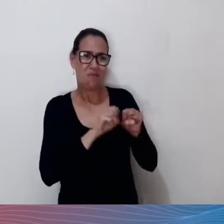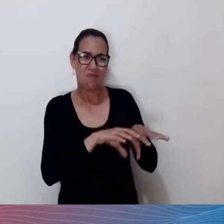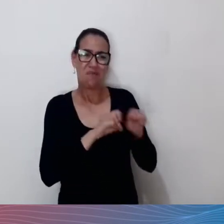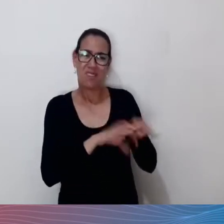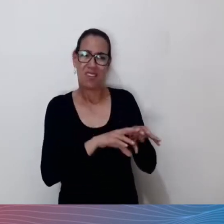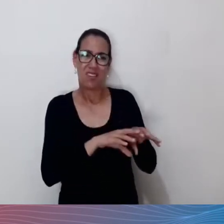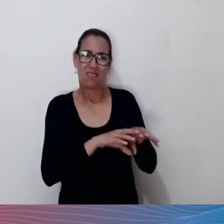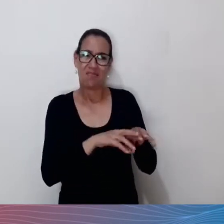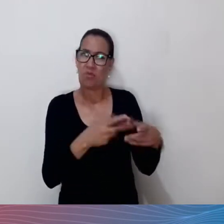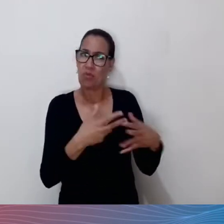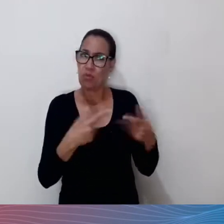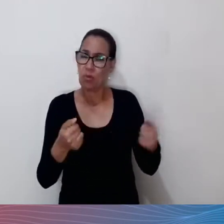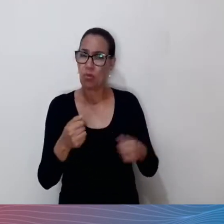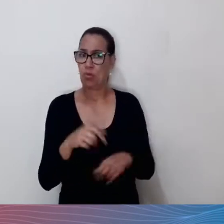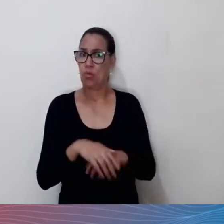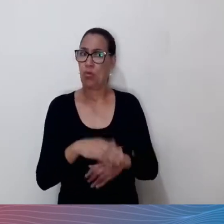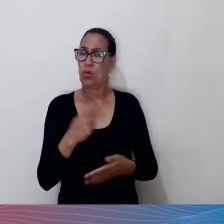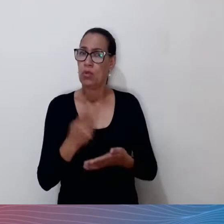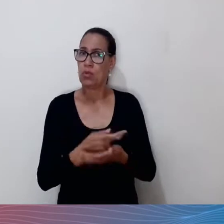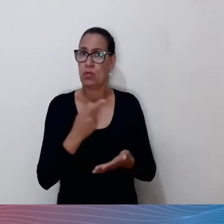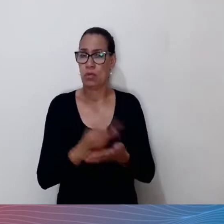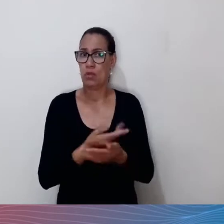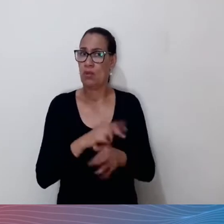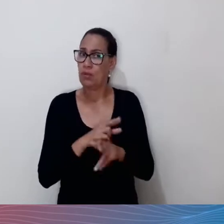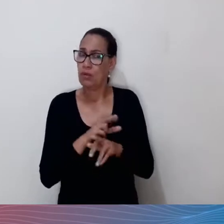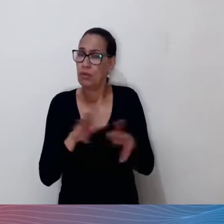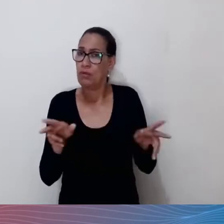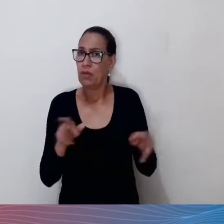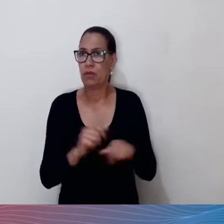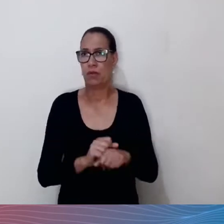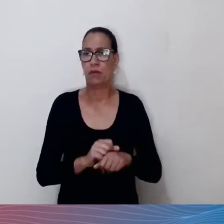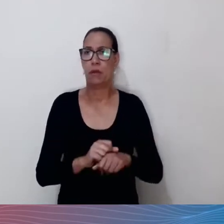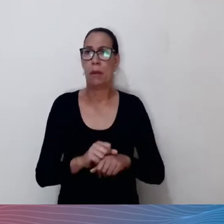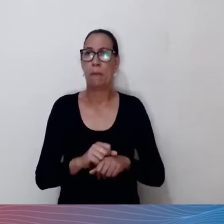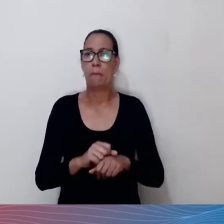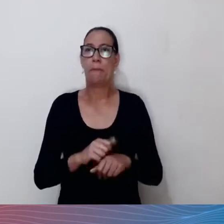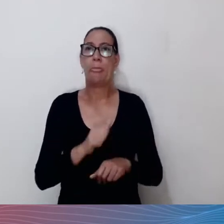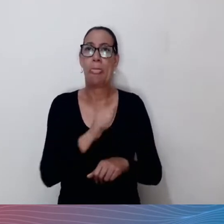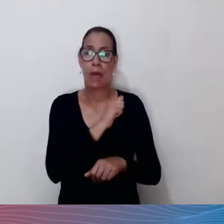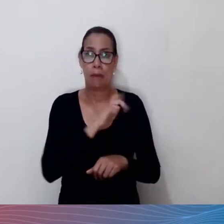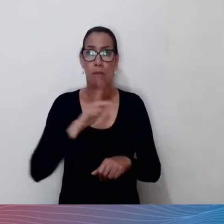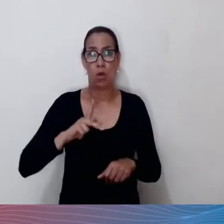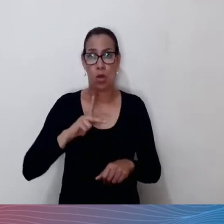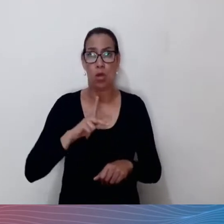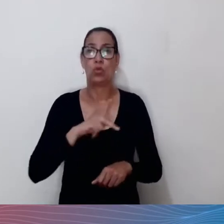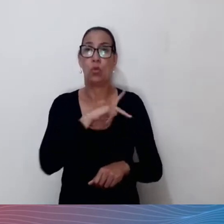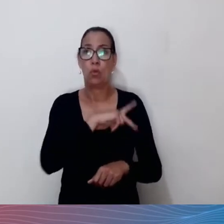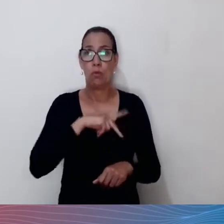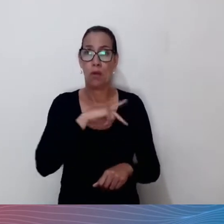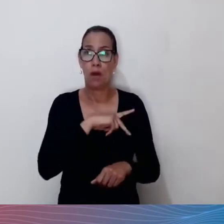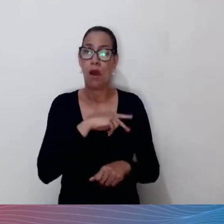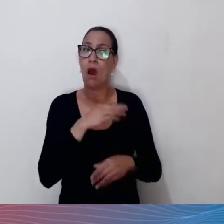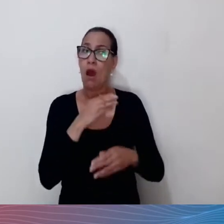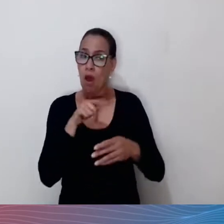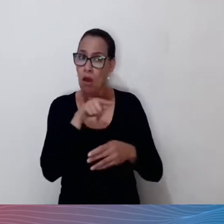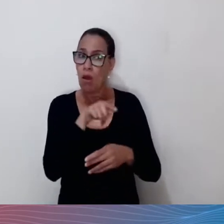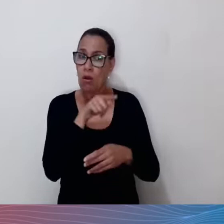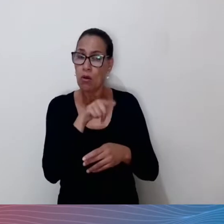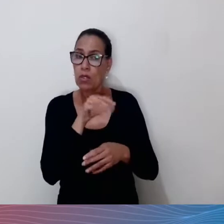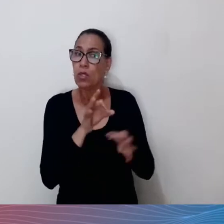estava interferindo na igreja em Éfeso quanto à direção espiritual. Ou isso não está na